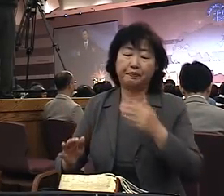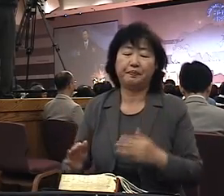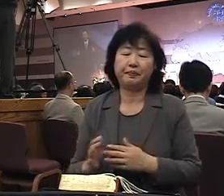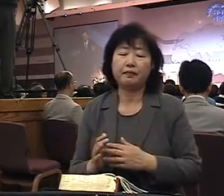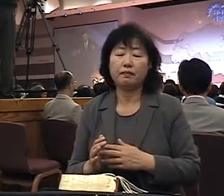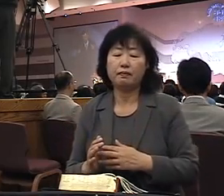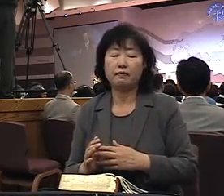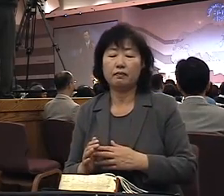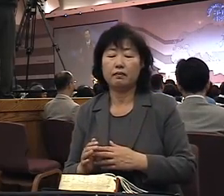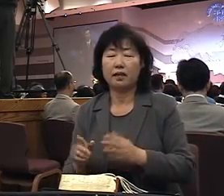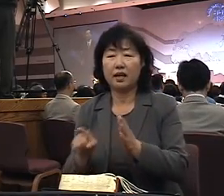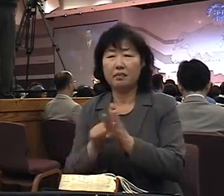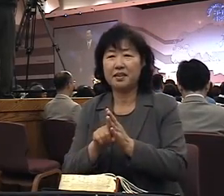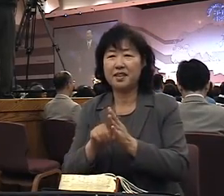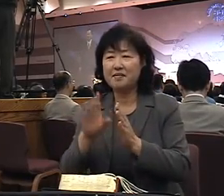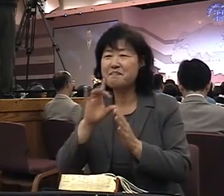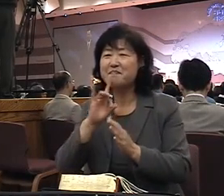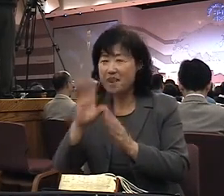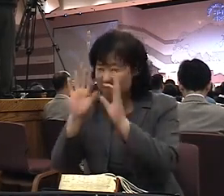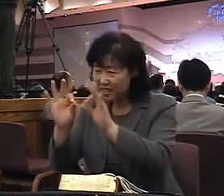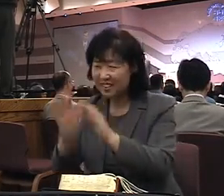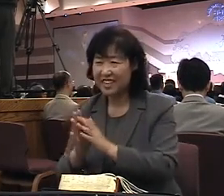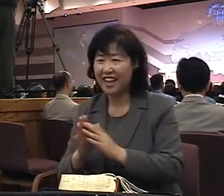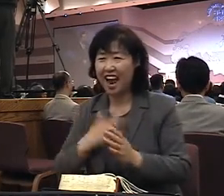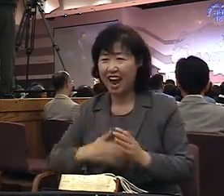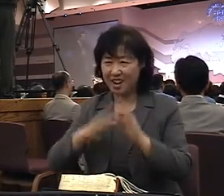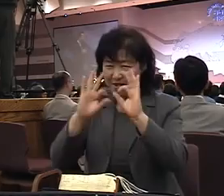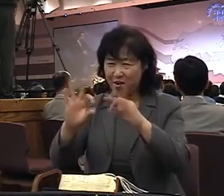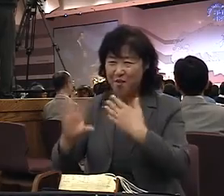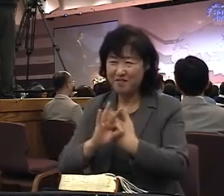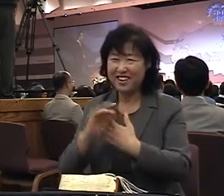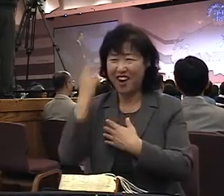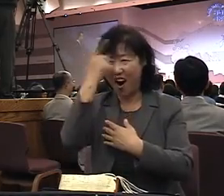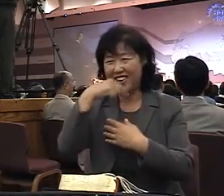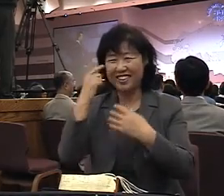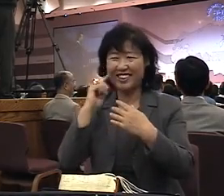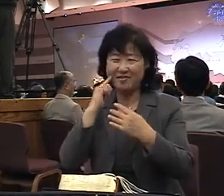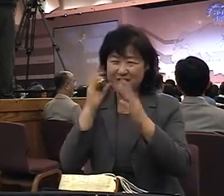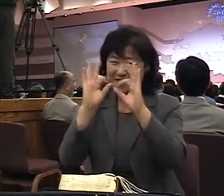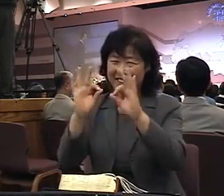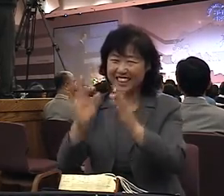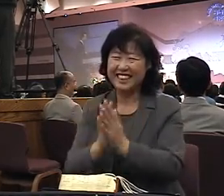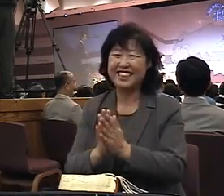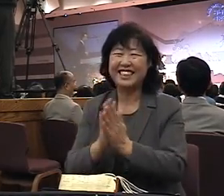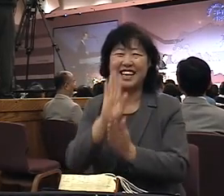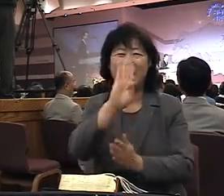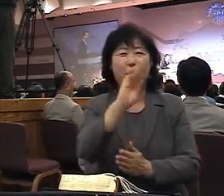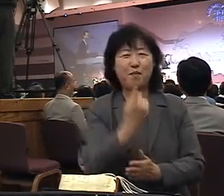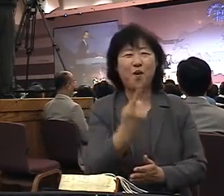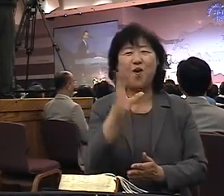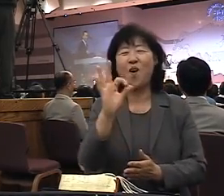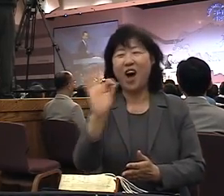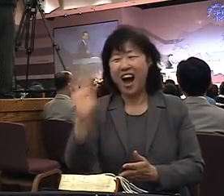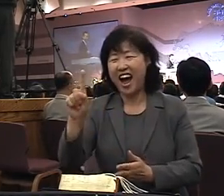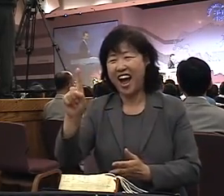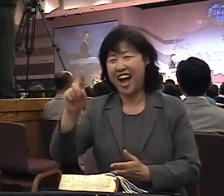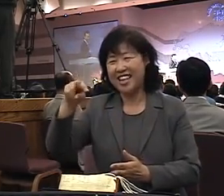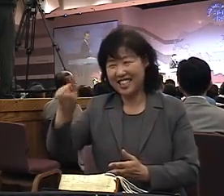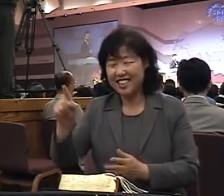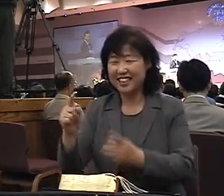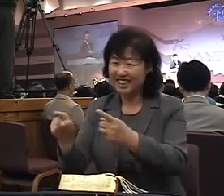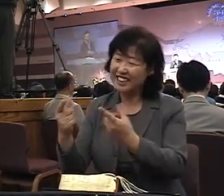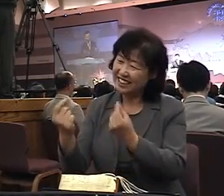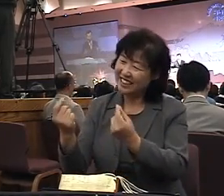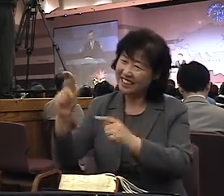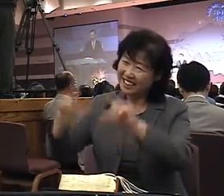상관 안 해. 믿음만 봅니다 하는데 알고 보면 아니더라고요. 근데 보아스의 경우에도 아마 그랬던 것 같아요. 보아스의